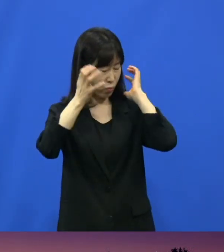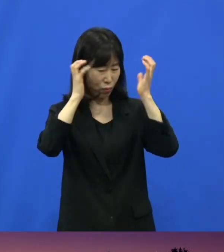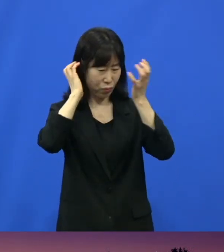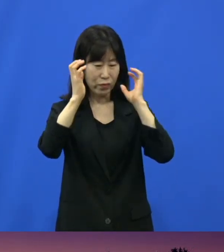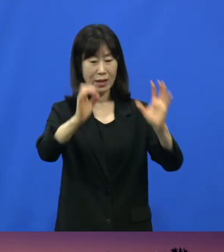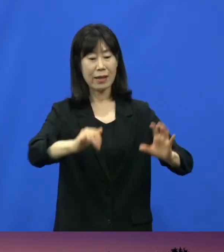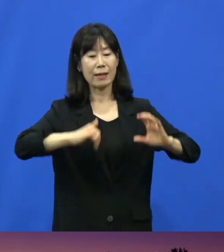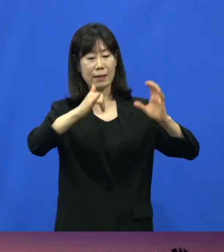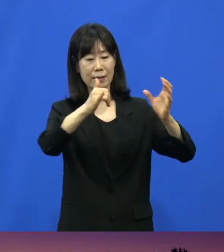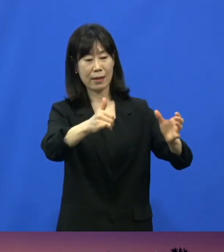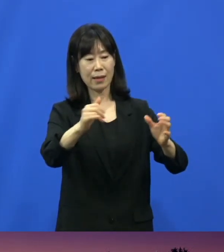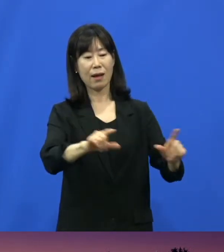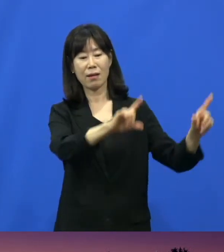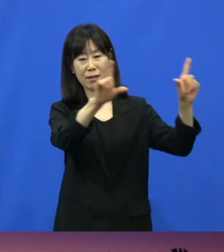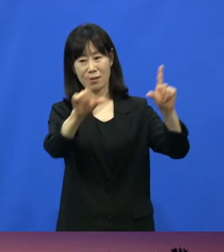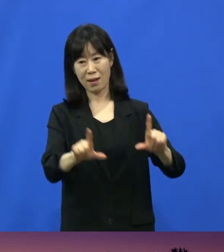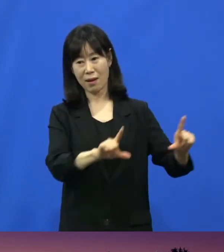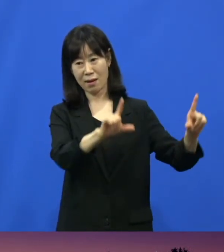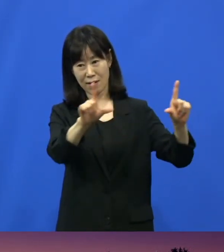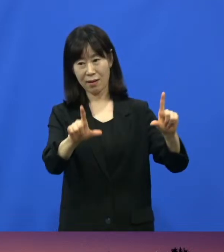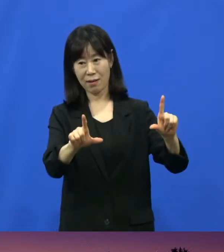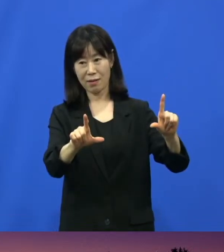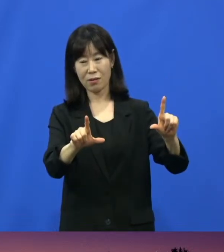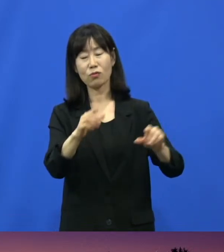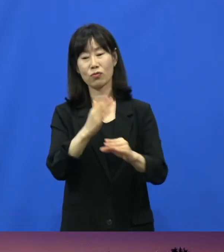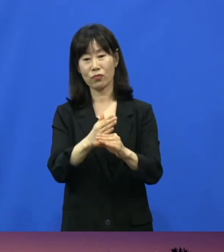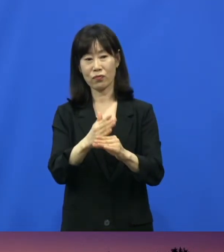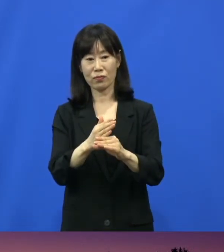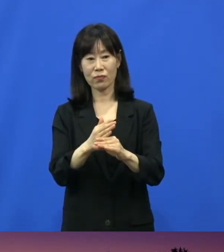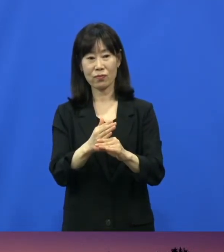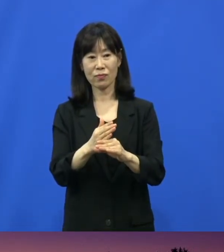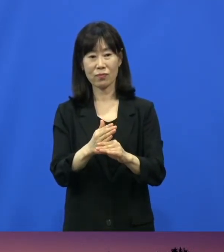하는 것과 같은 그런 삶을 오늘 우리가 살아가고 있습니다.